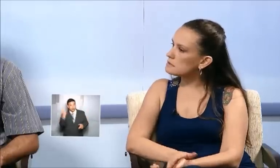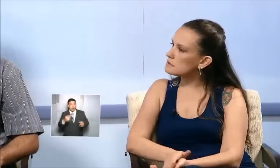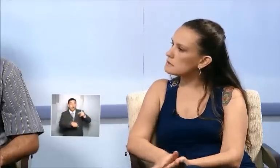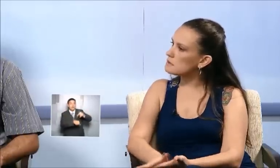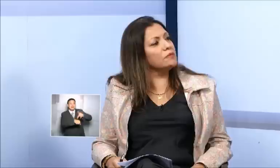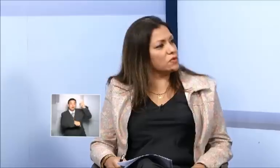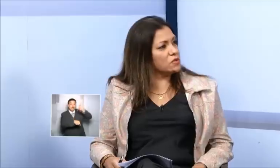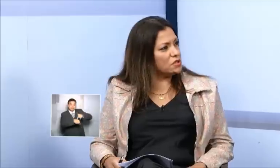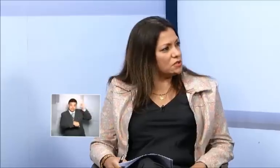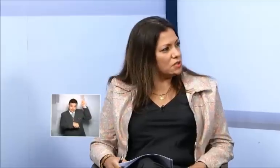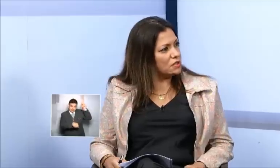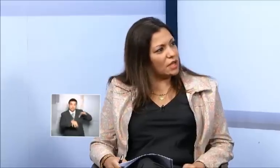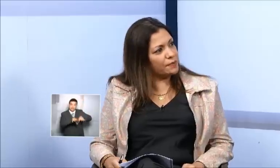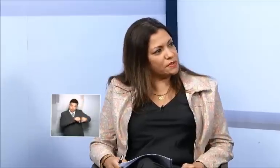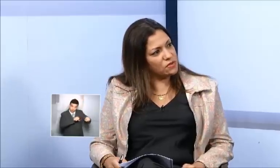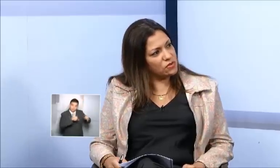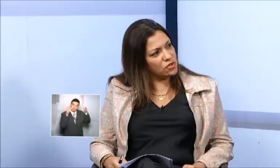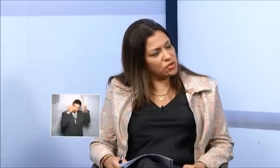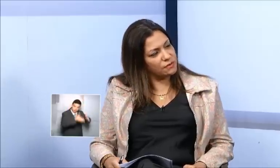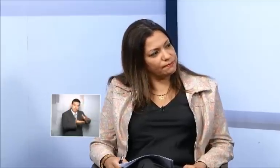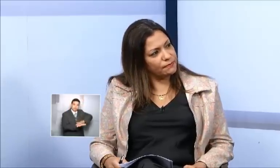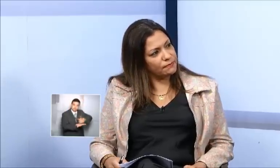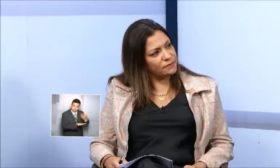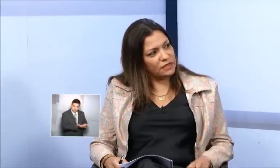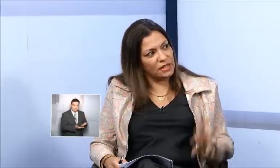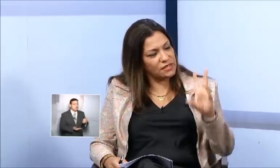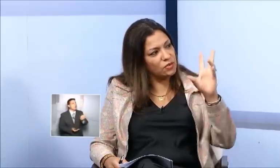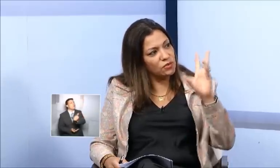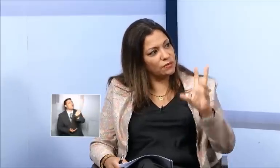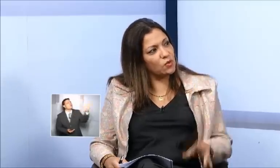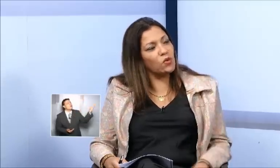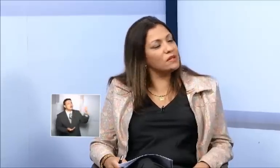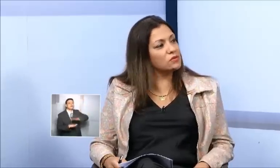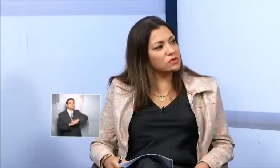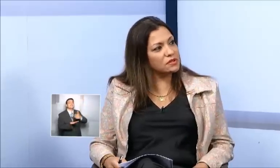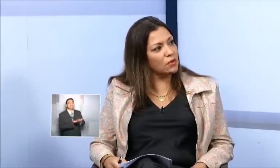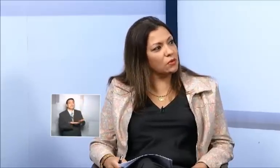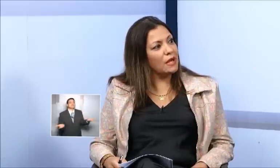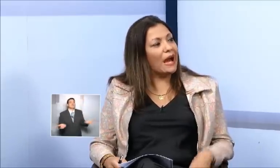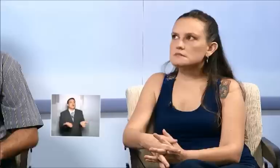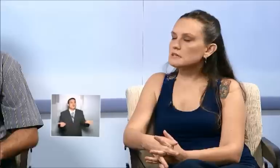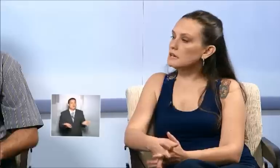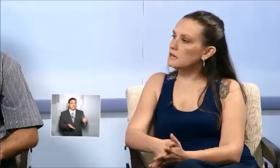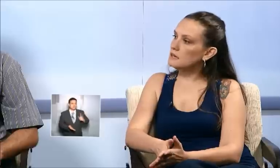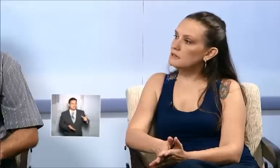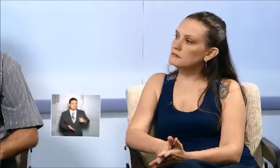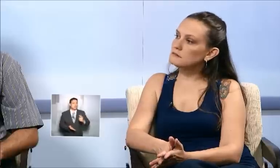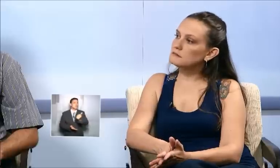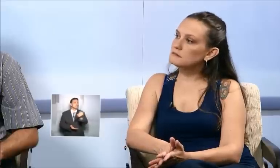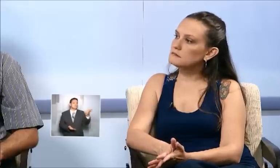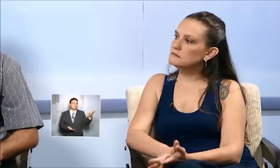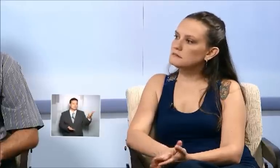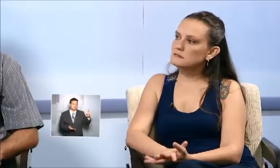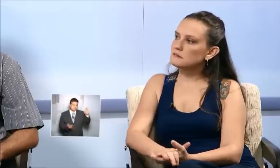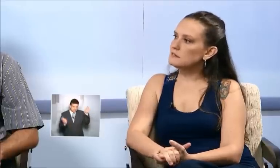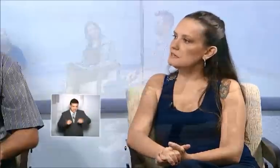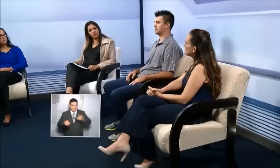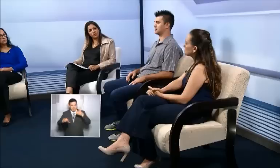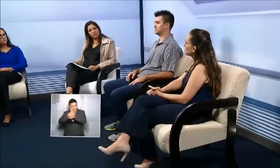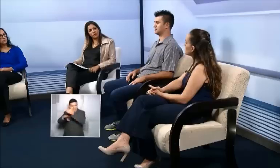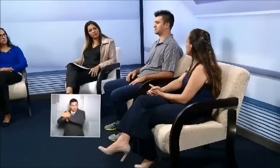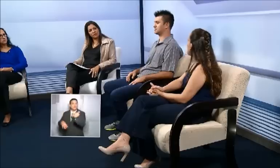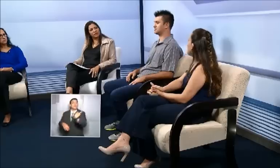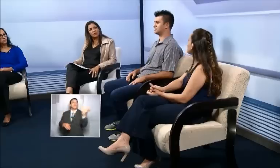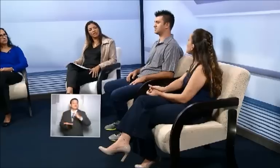Libras. A gente tem um número de intérpretes hoje? Você tem esse número? Quantos são aptos a atender esse tipo